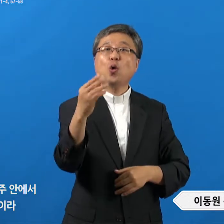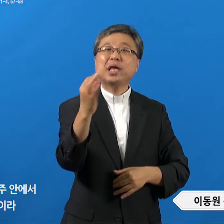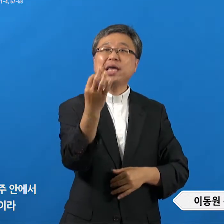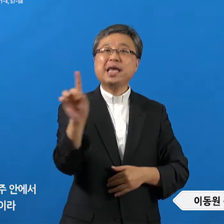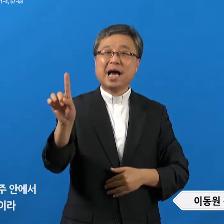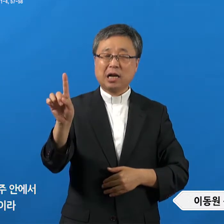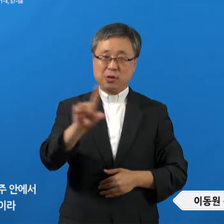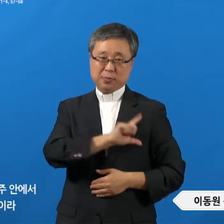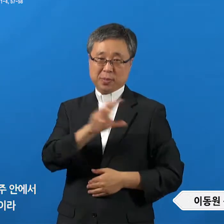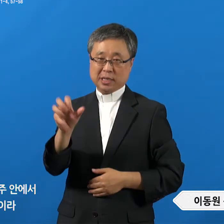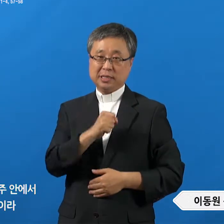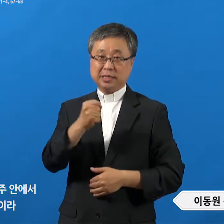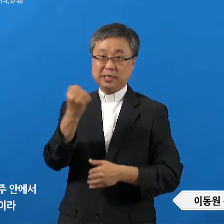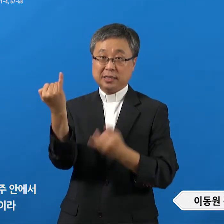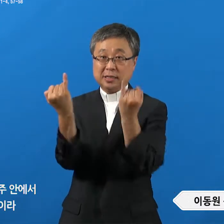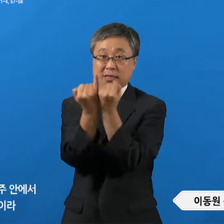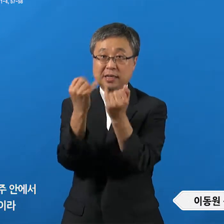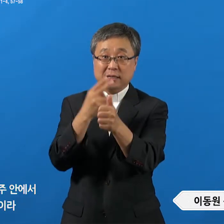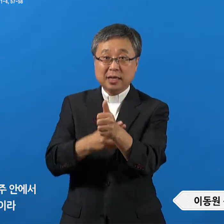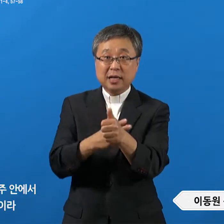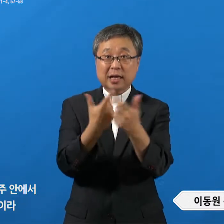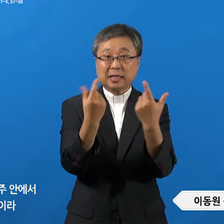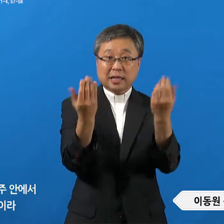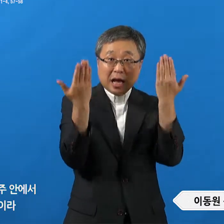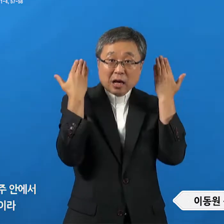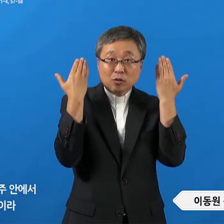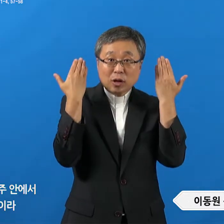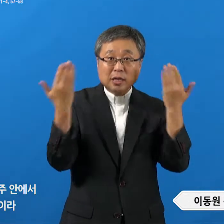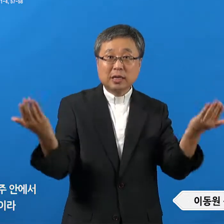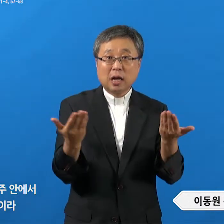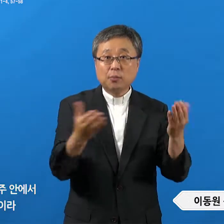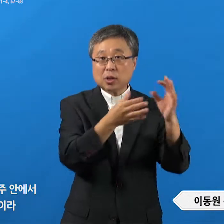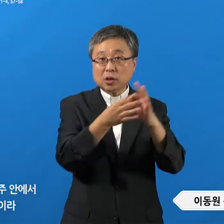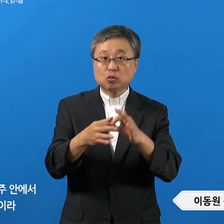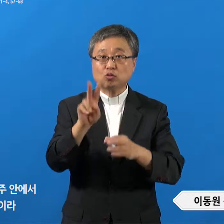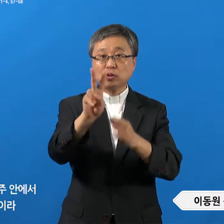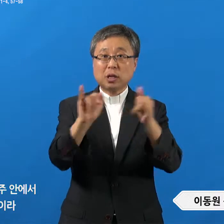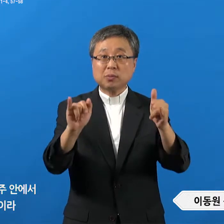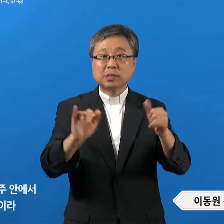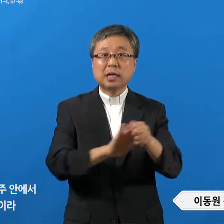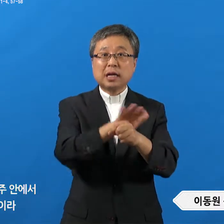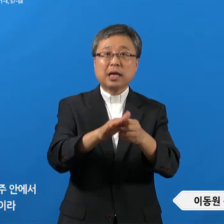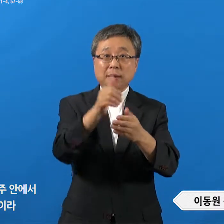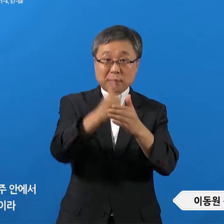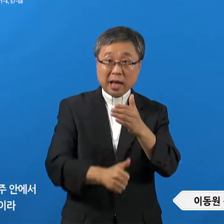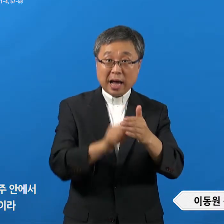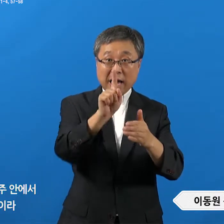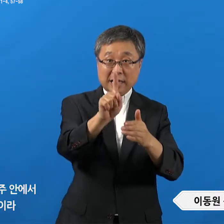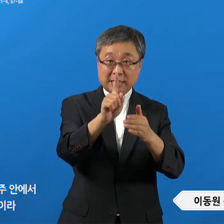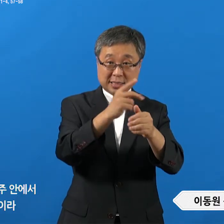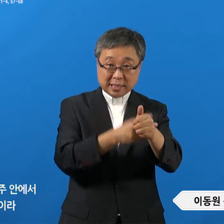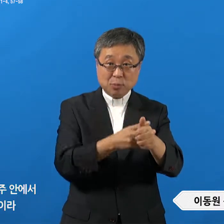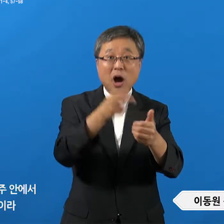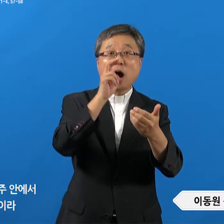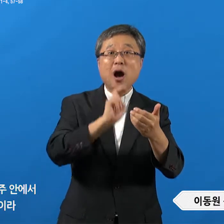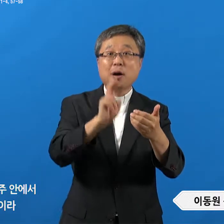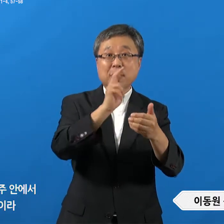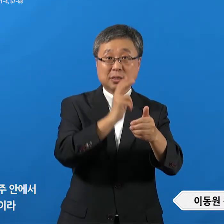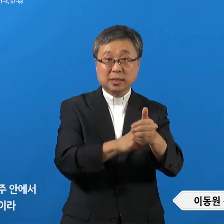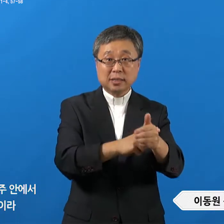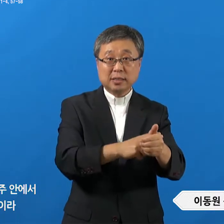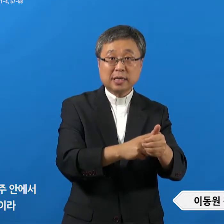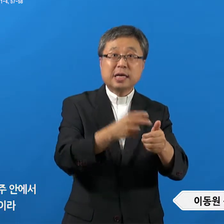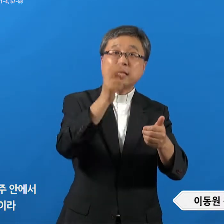가진 여자 선생님이었습니다. 한 학교에 근무하며 두 사람은 사랑에 빠졌습니다. 한 선생님은 음악 선생님이었습니다.